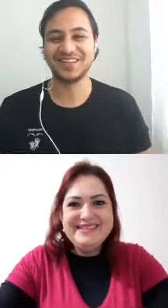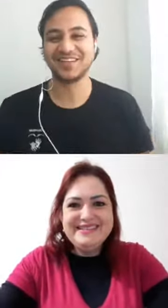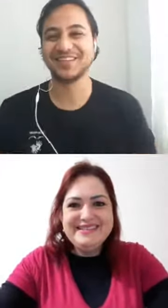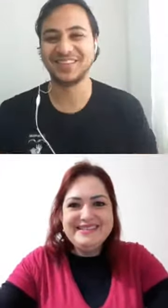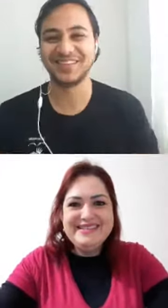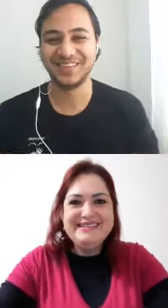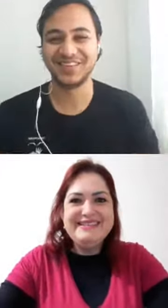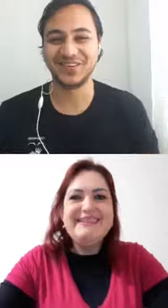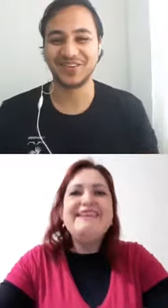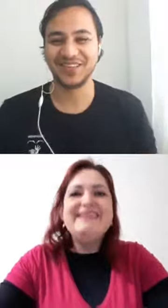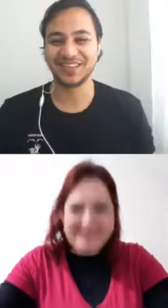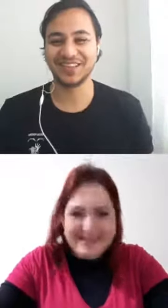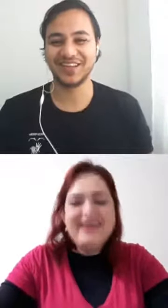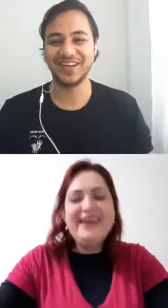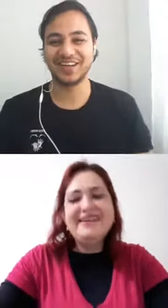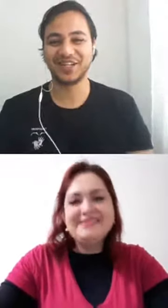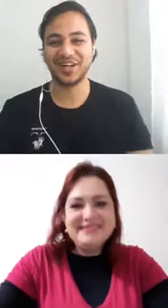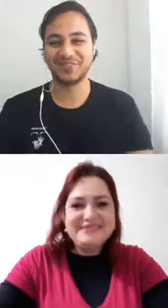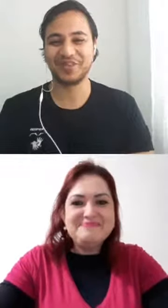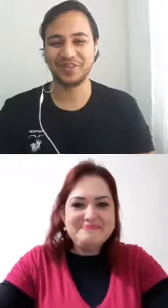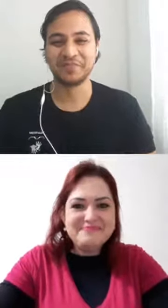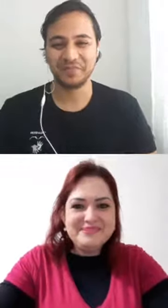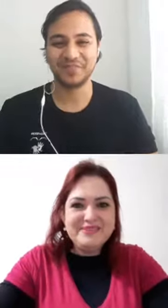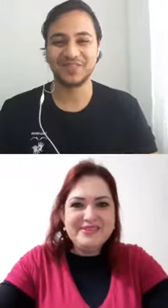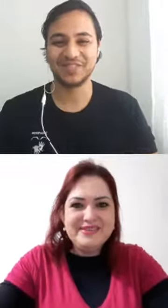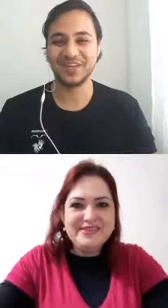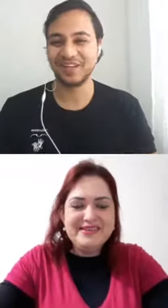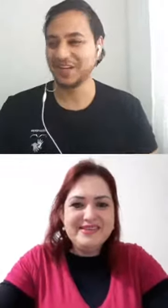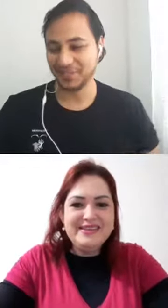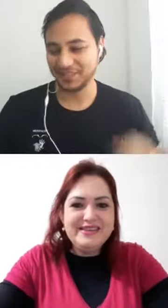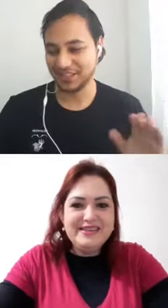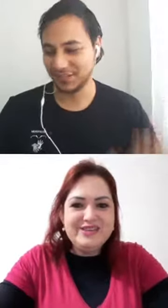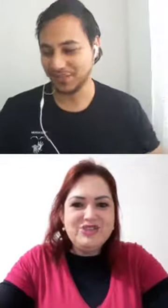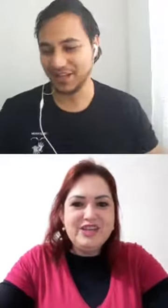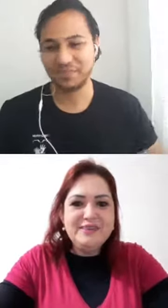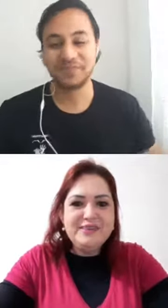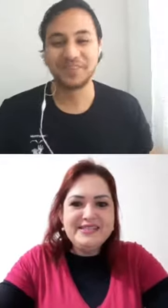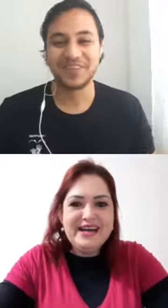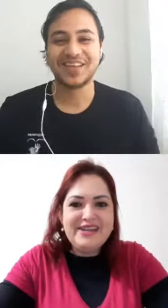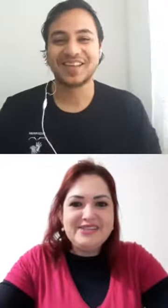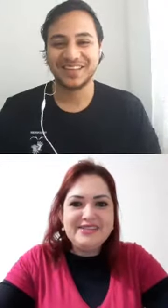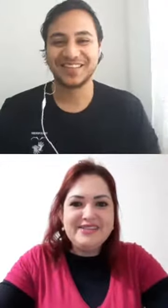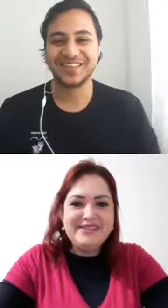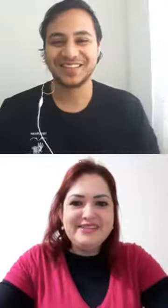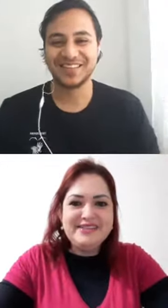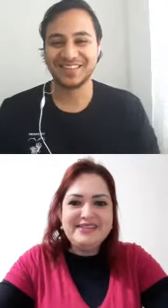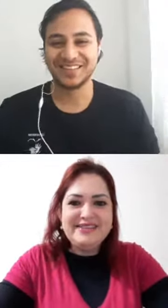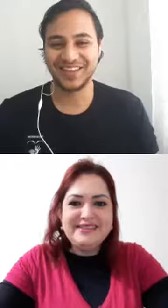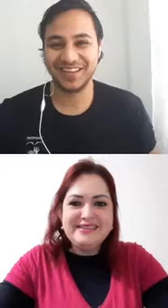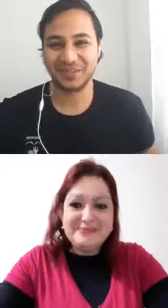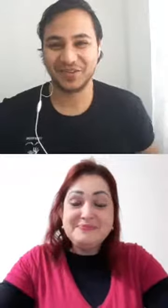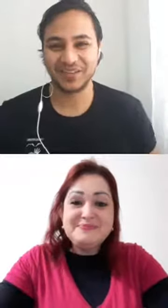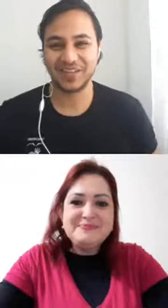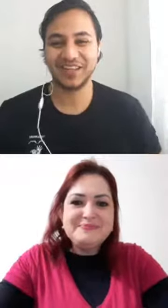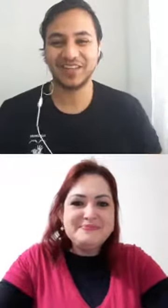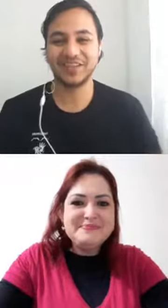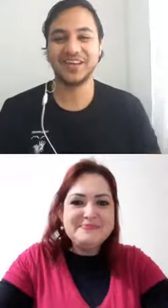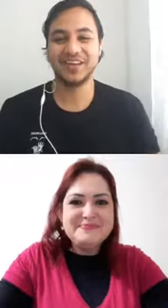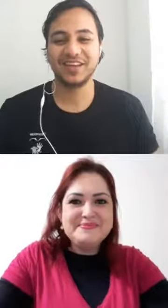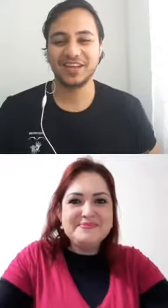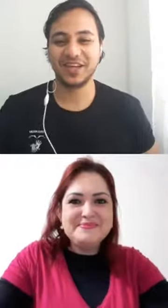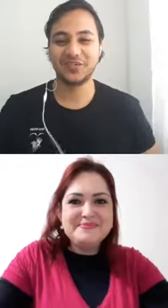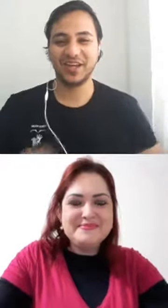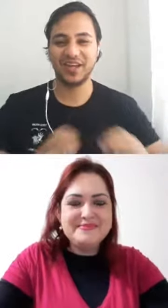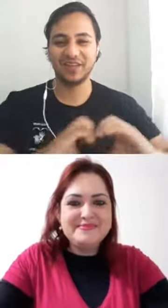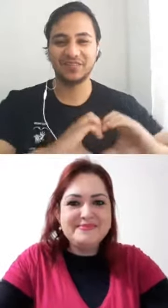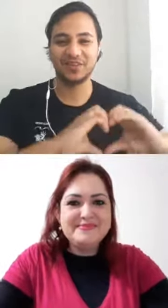né? Comunicação é É, a chave. Isso aí. Mas então vamos chegue a lá. mensagem. Isso aí. O pessoal tá entrando aí.